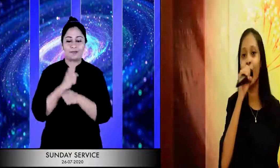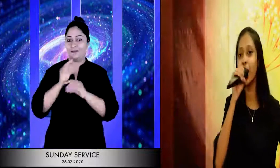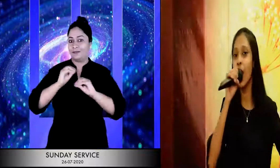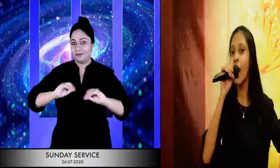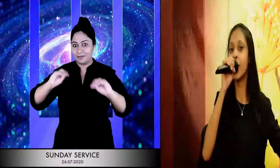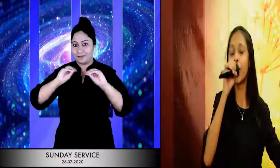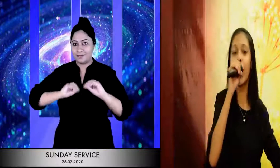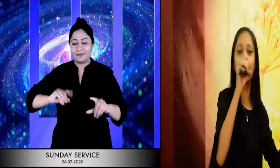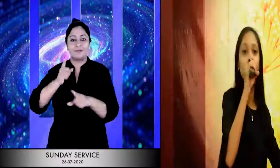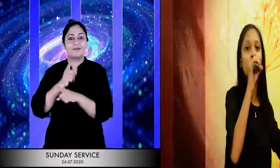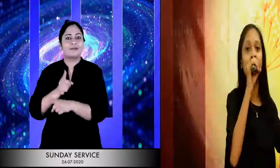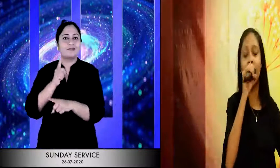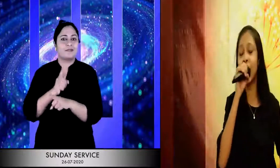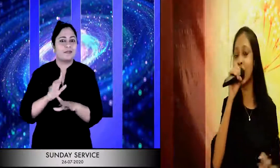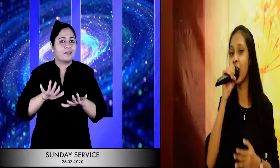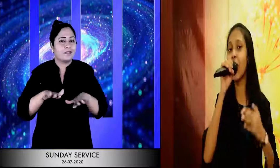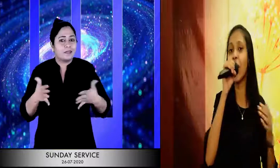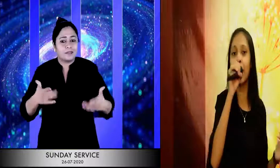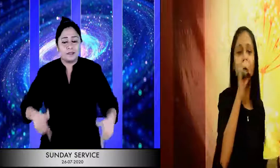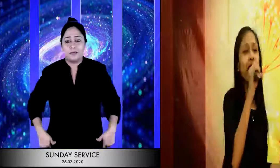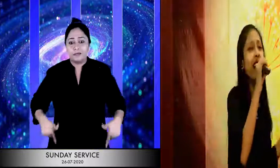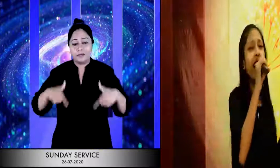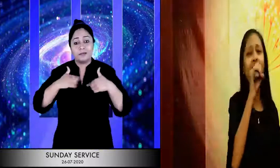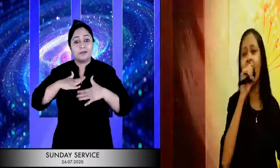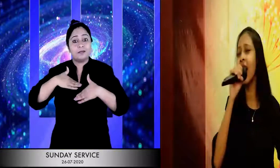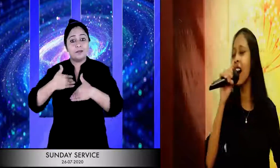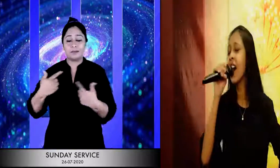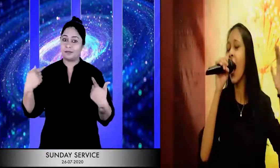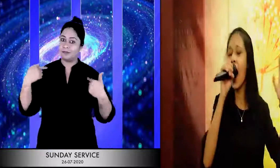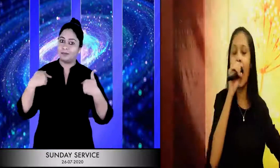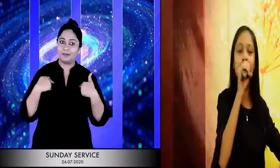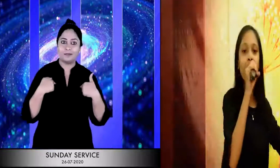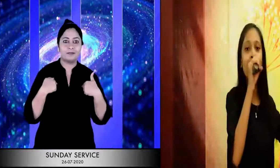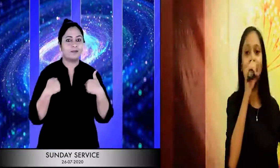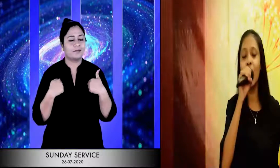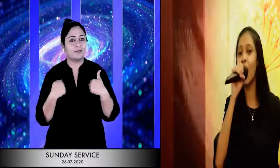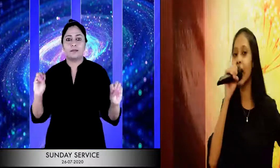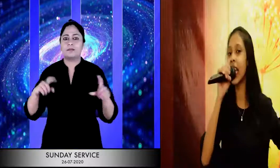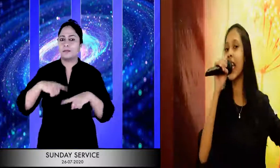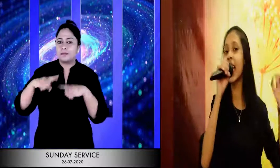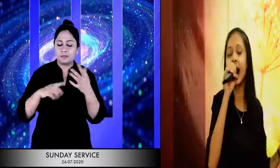জীবন, শব্দ তে সর্বদা আমি চলি,